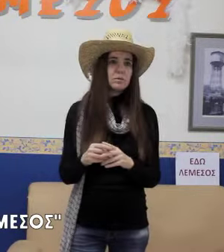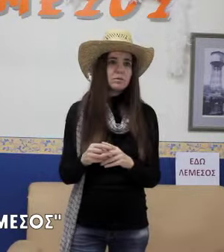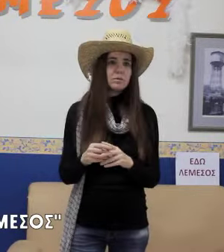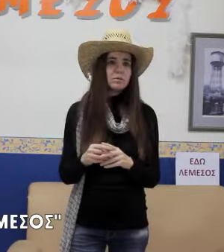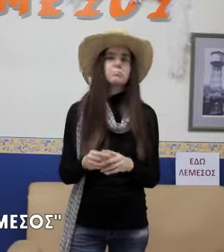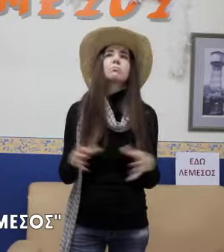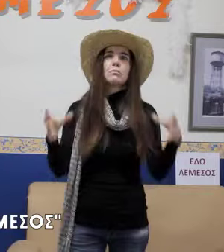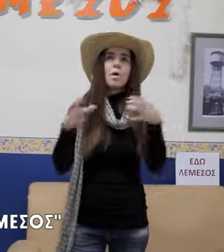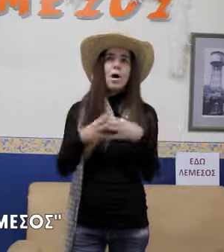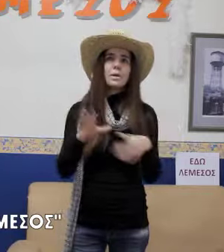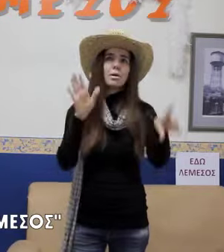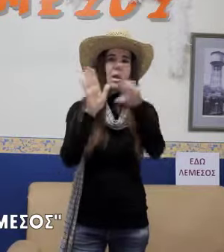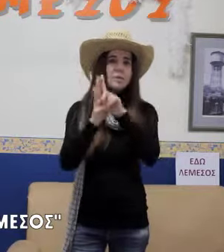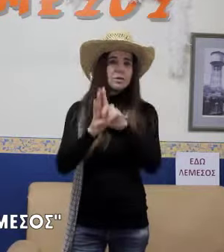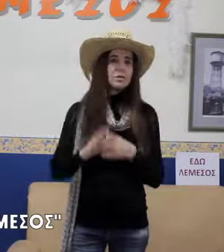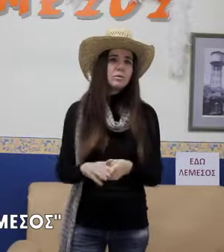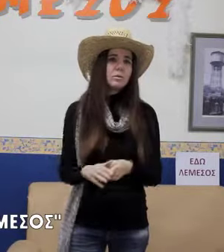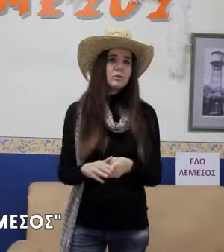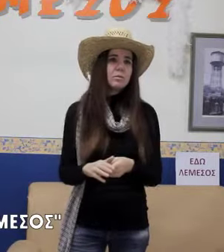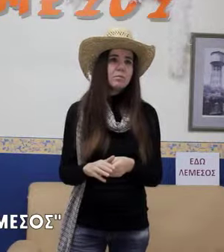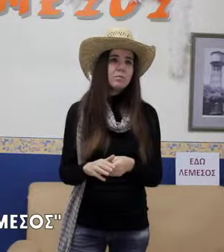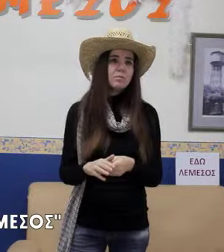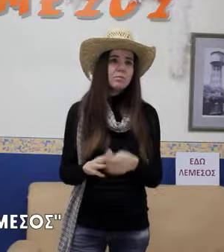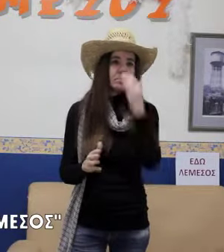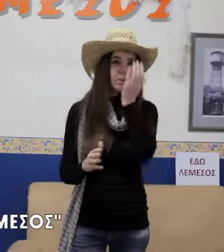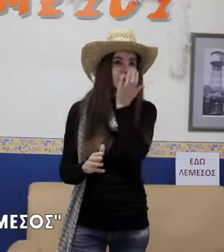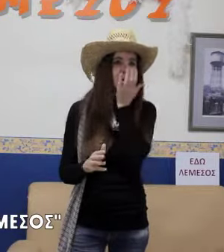όμιλος Λεμεσού με καρναβαλίστικη διάθεση